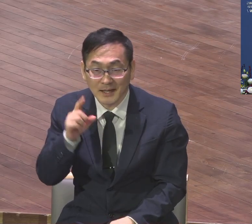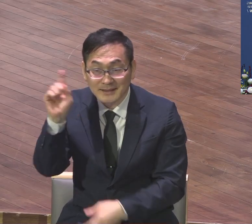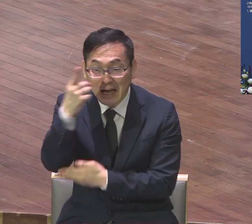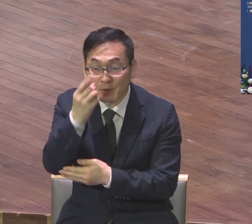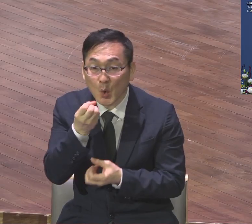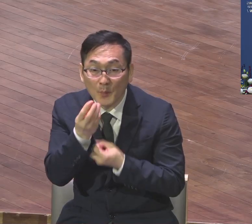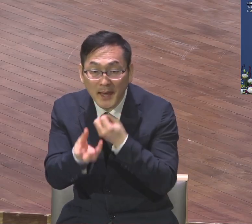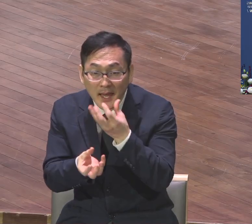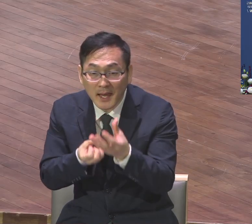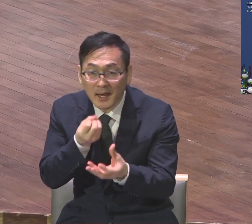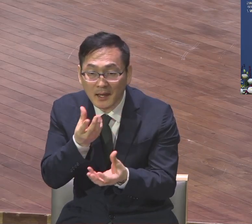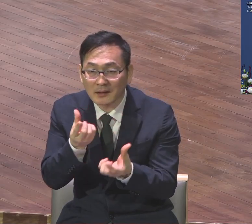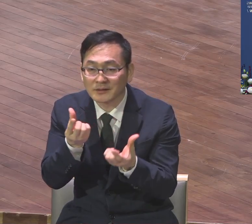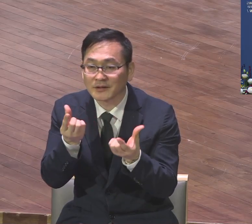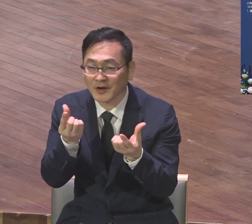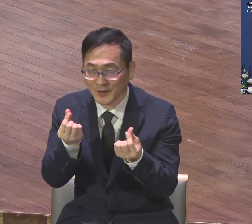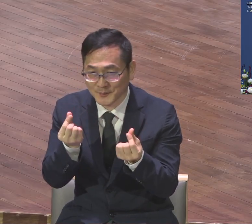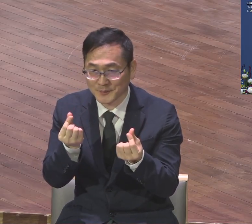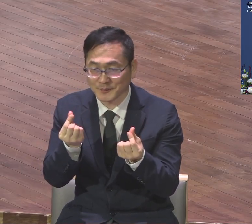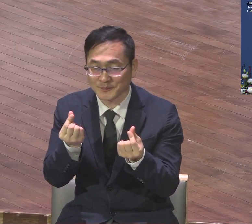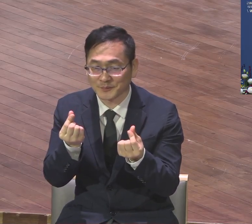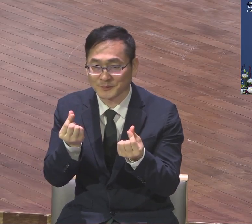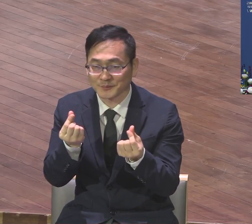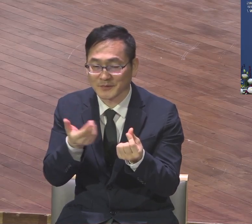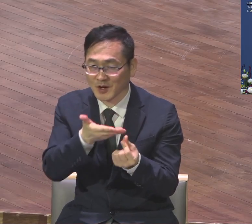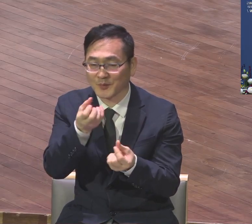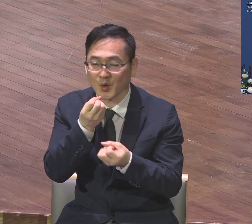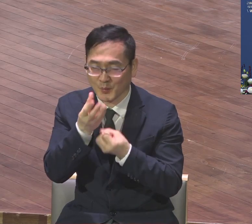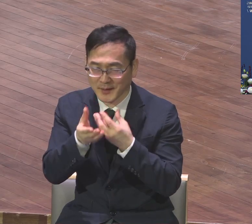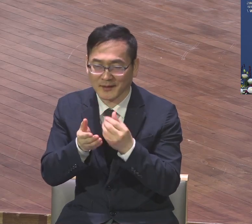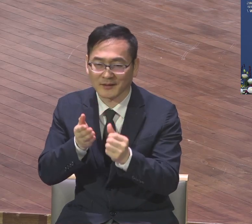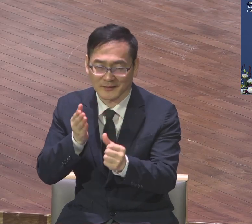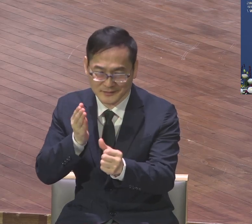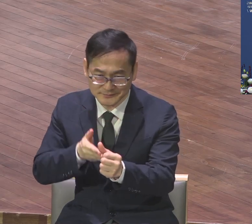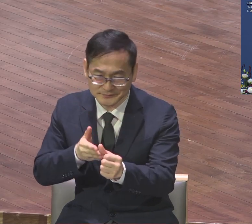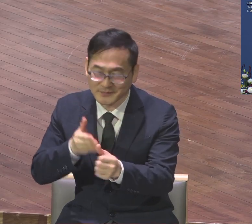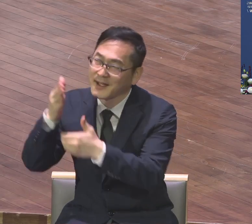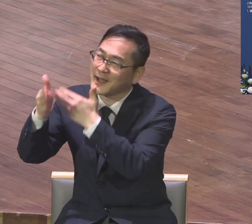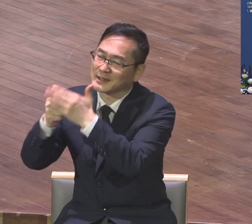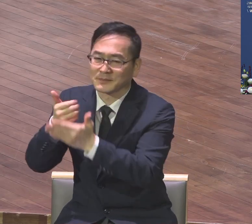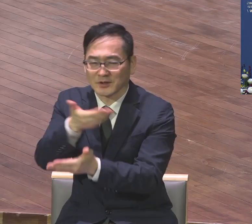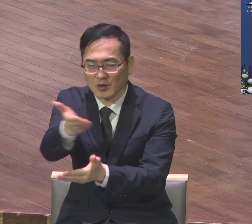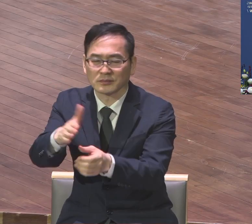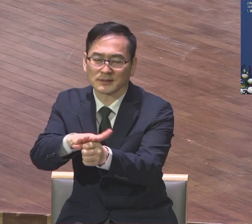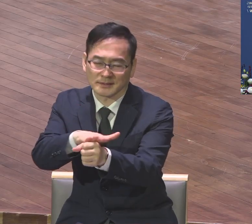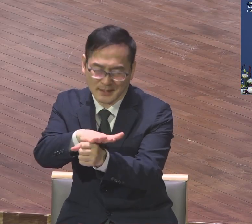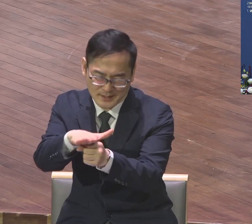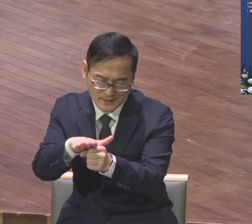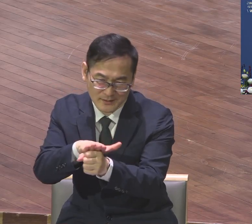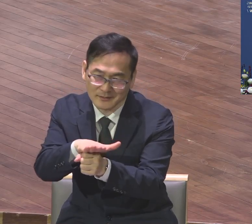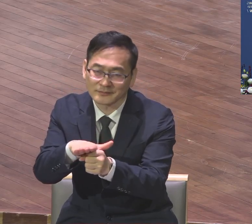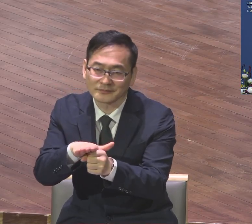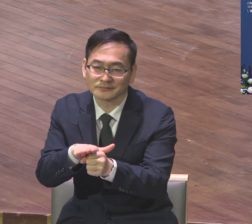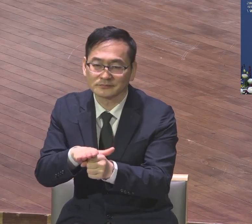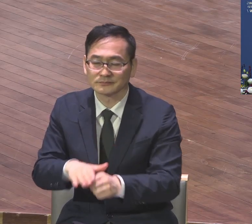하나님은 여러분을 사랑합니다. 하나님 나를 너무 사랑하시구나. 그래서 나를 이곳에